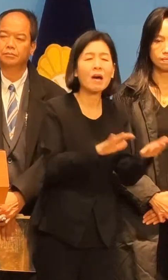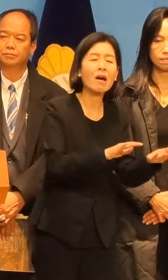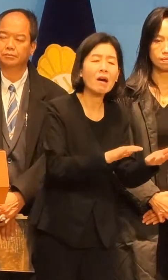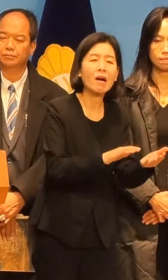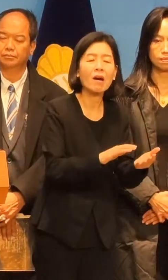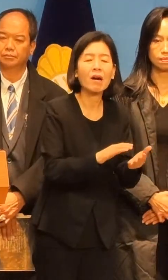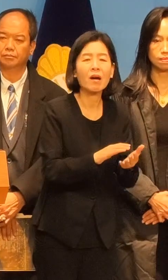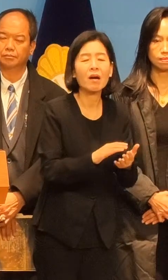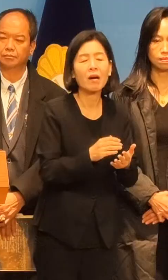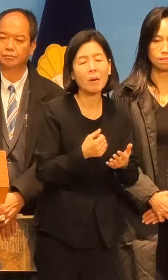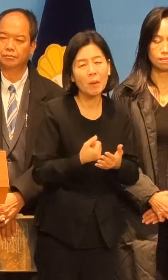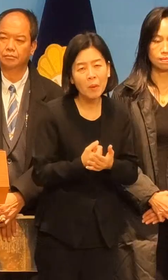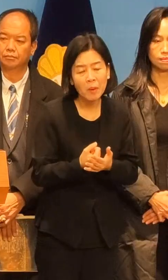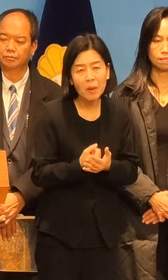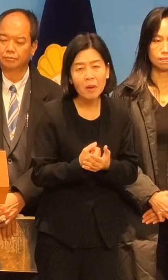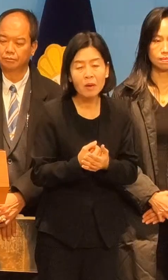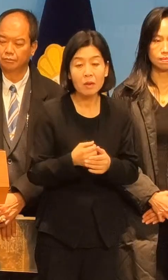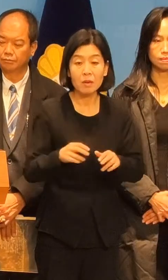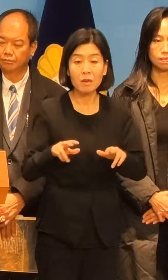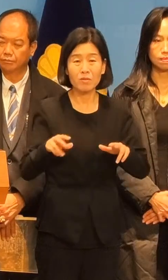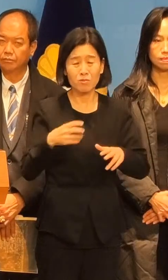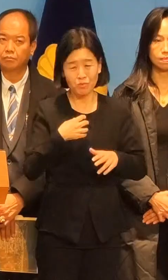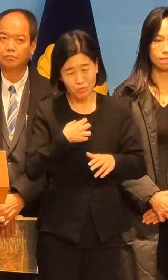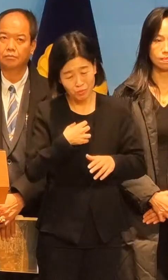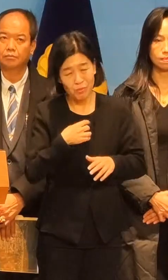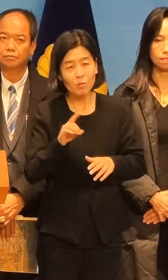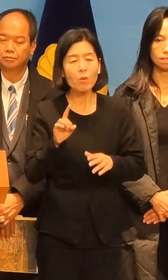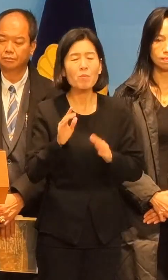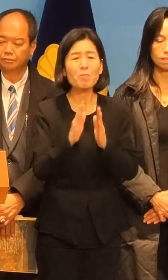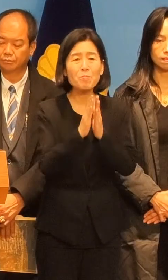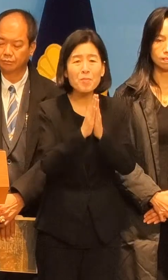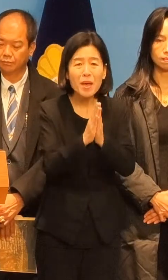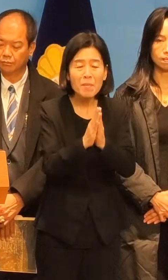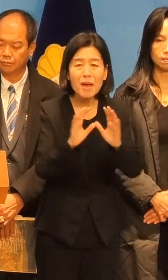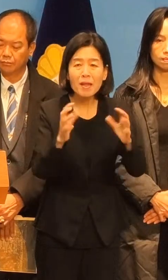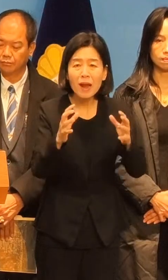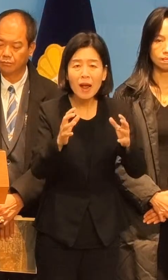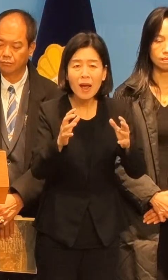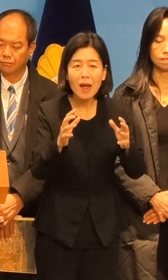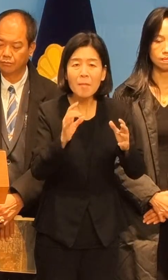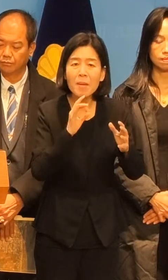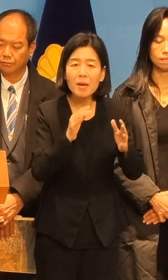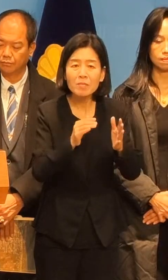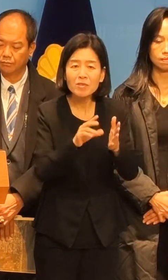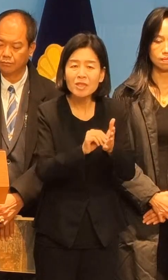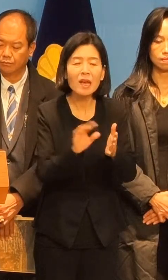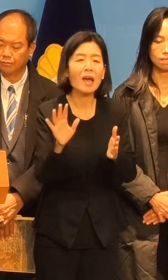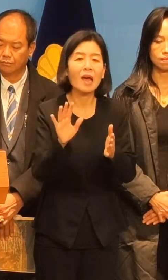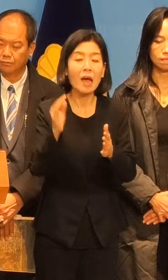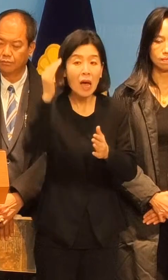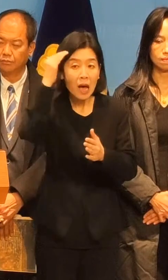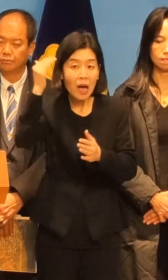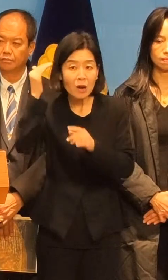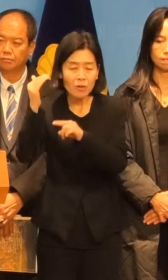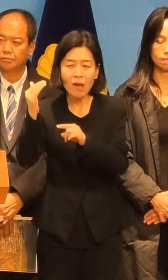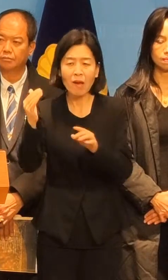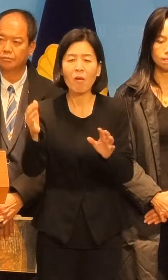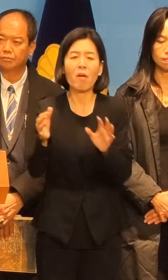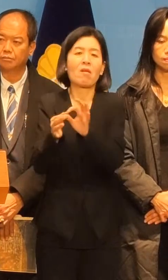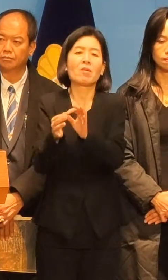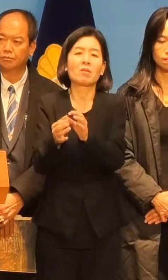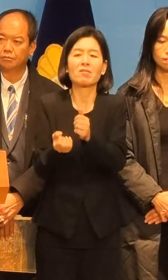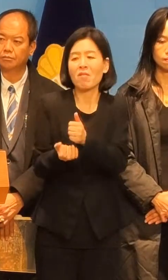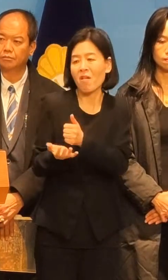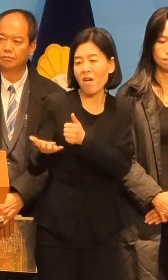사망했습니다. 이 위기는 미얀마에만 국한된 것은 아닙니다. 이는 한국에 직접적인 영향을